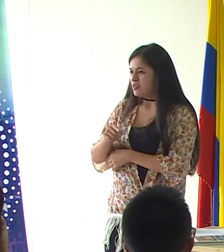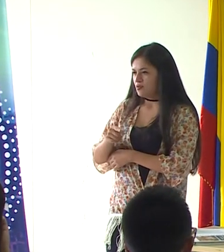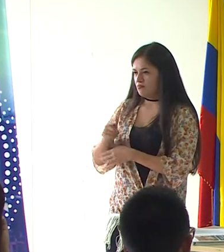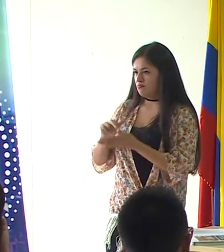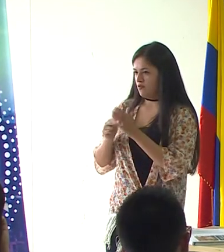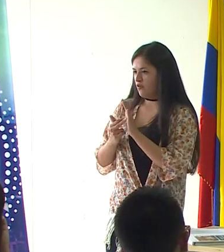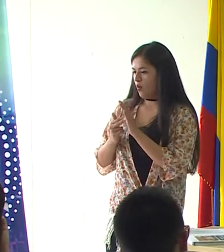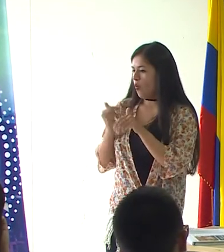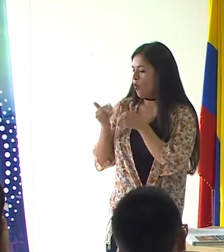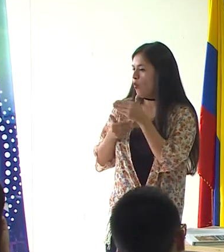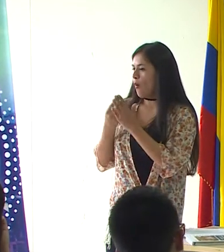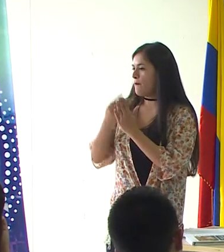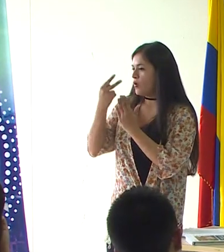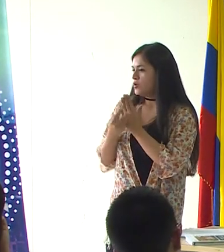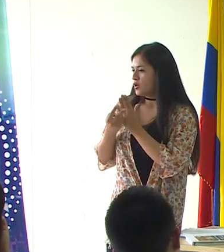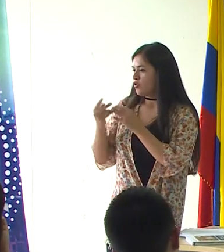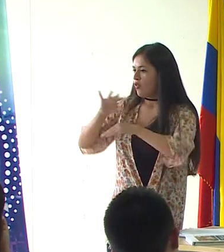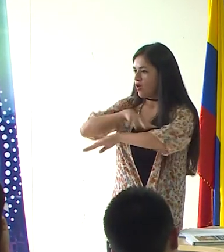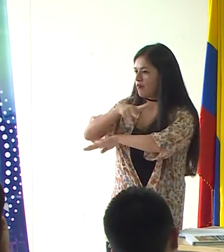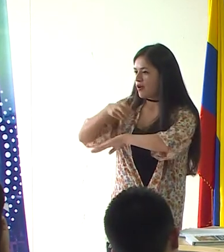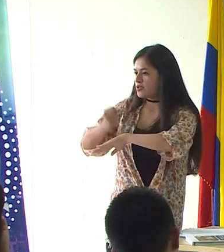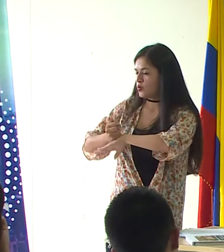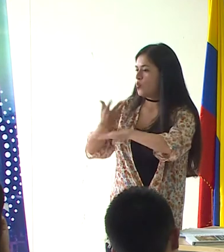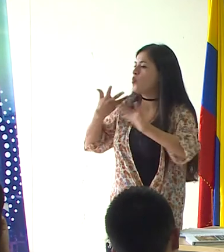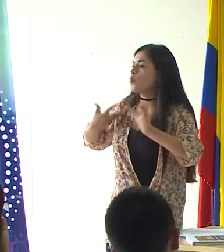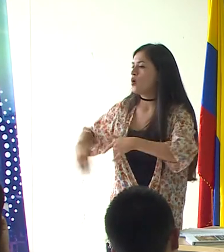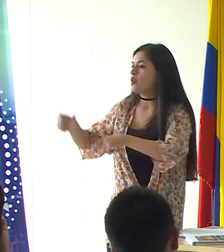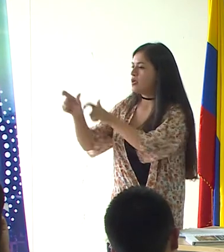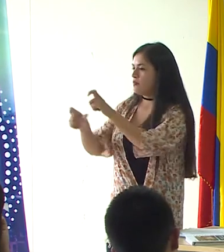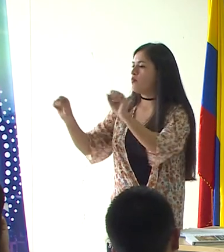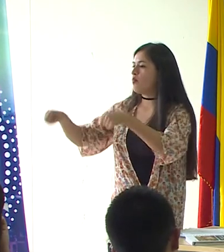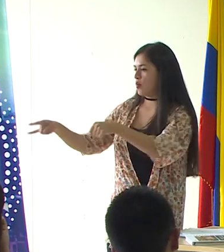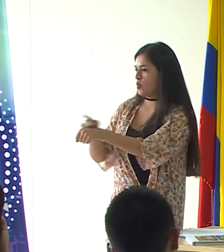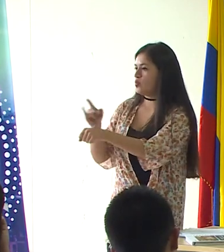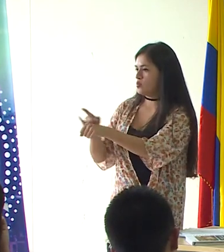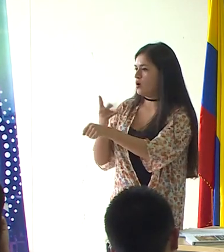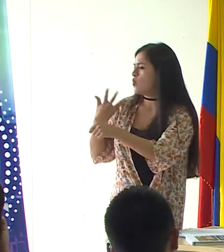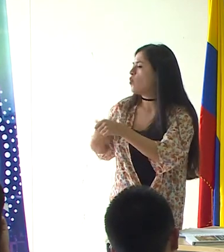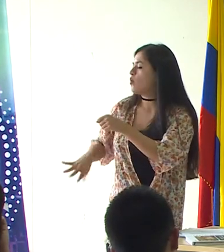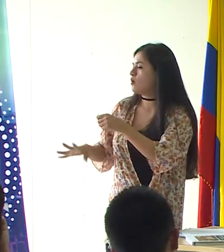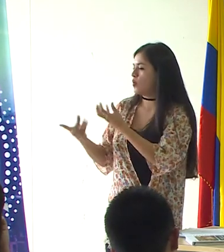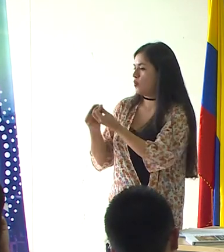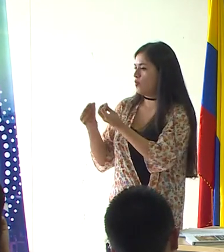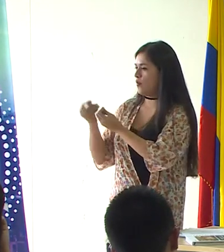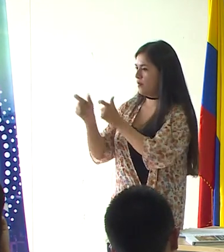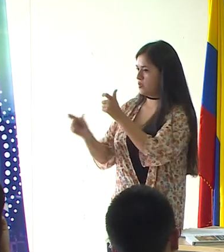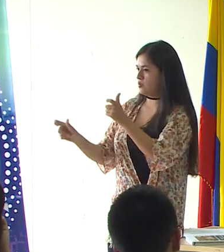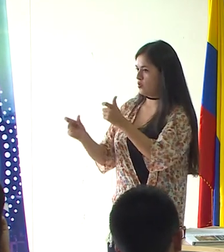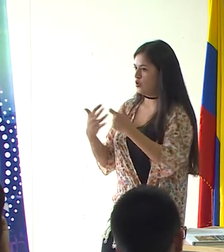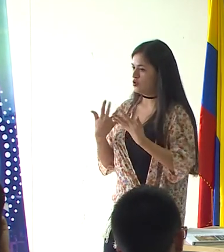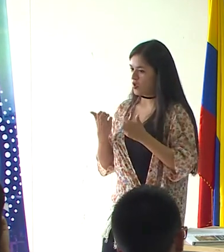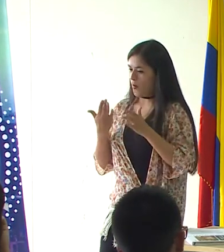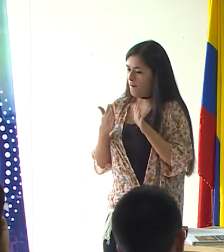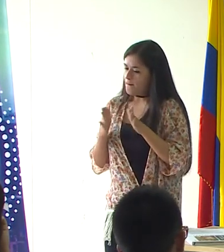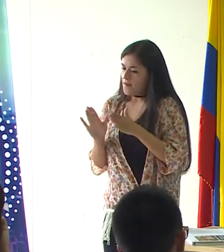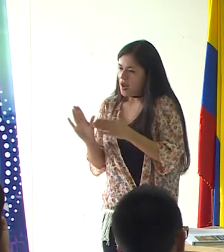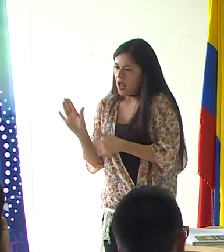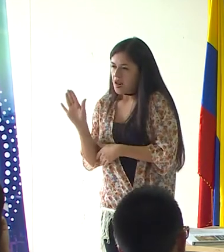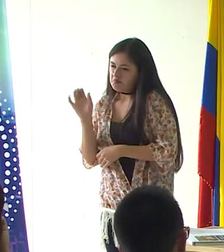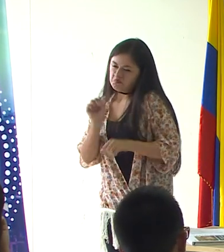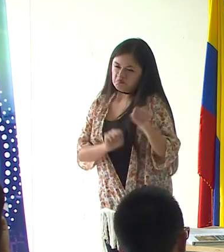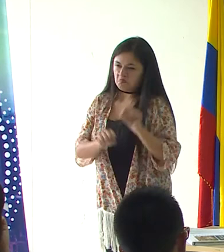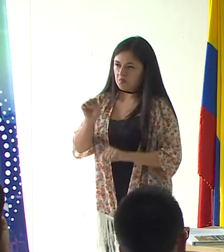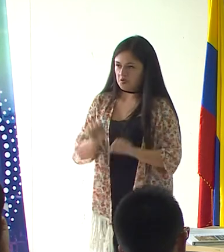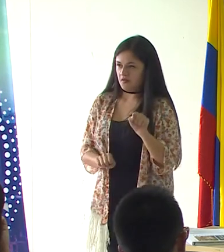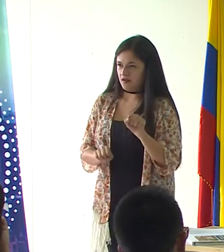plan parcial lo puede utilizar cualquier persona digamos persona no tanto sino cualquier grupo de personas que estén interesados en desarrollar